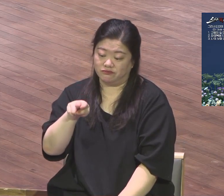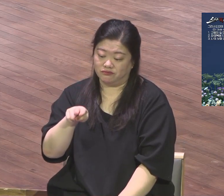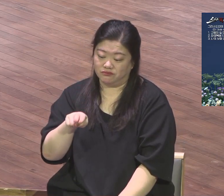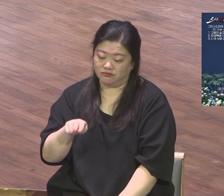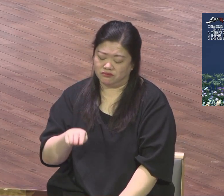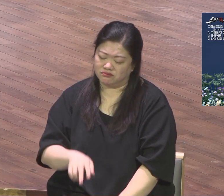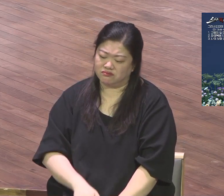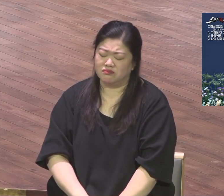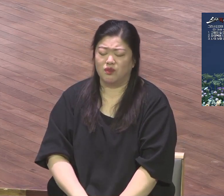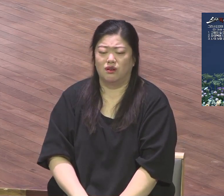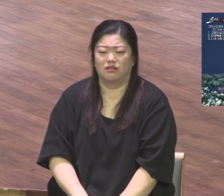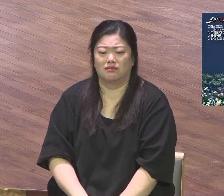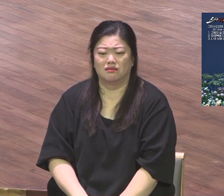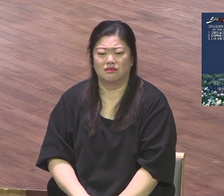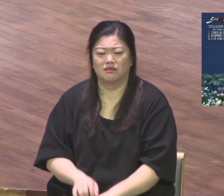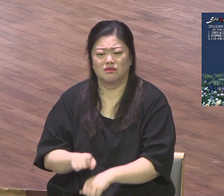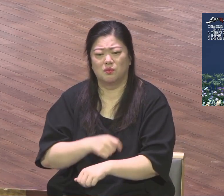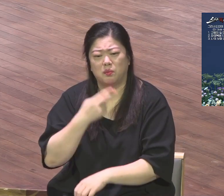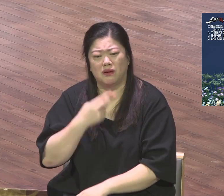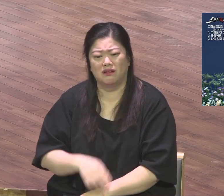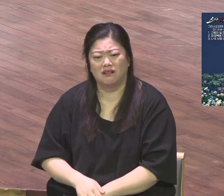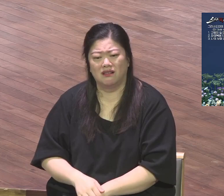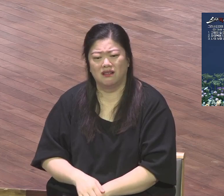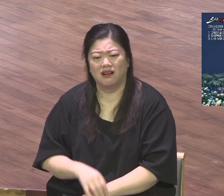그동안 함께한 거 감사하다.